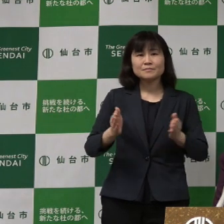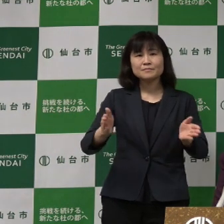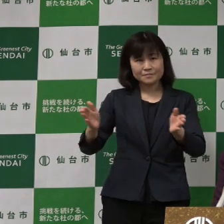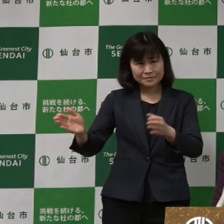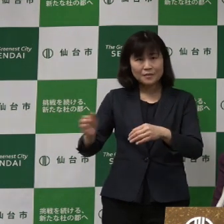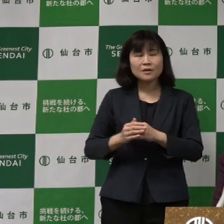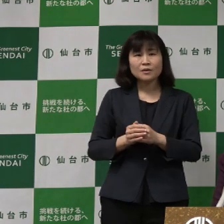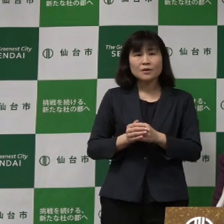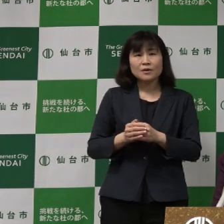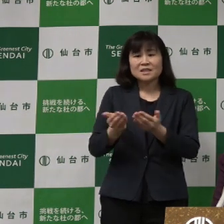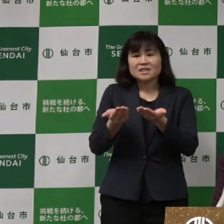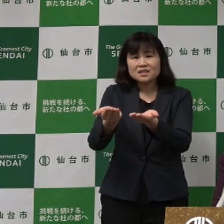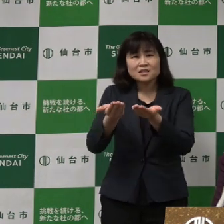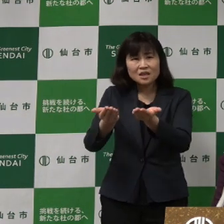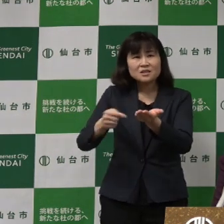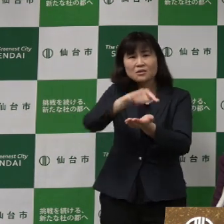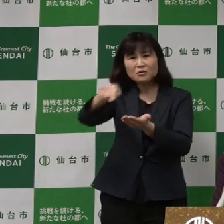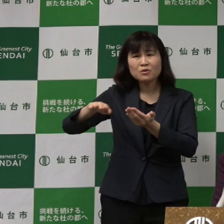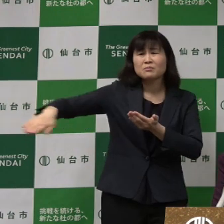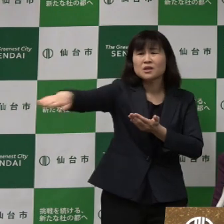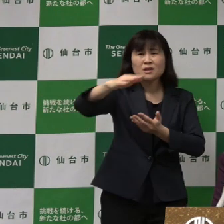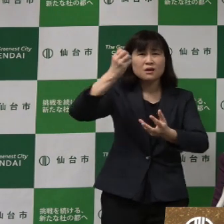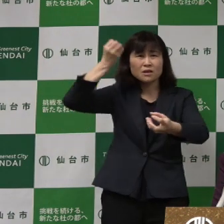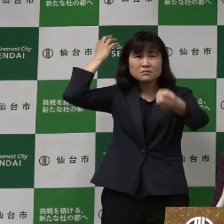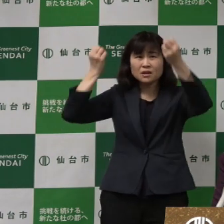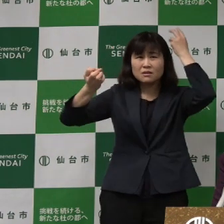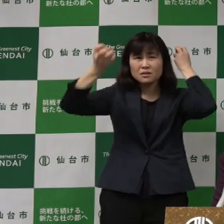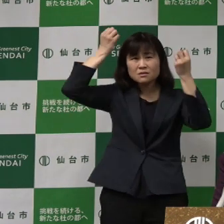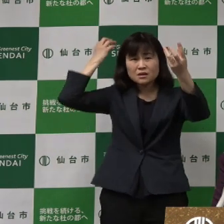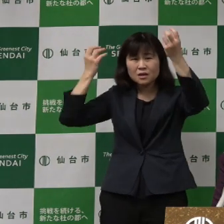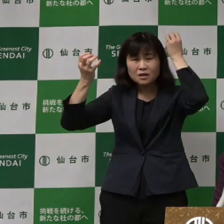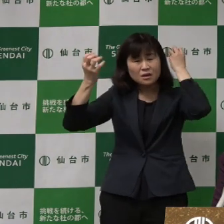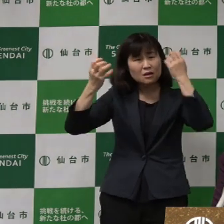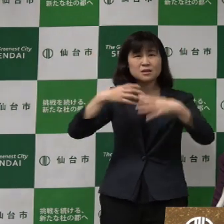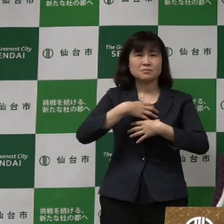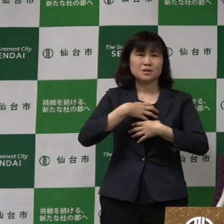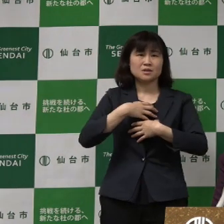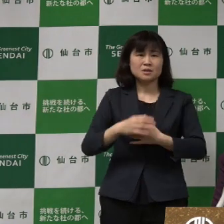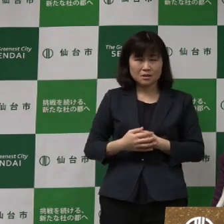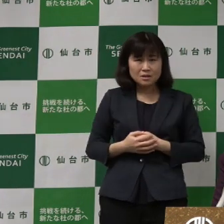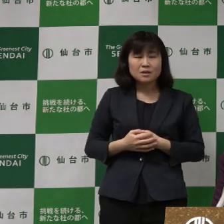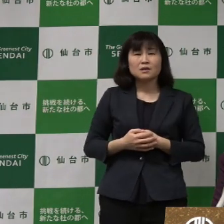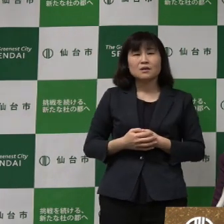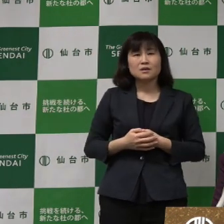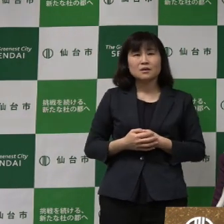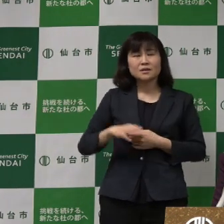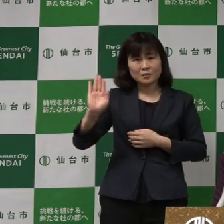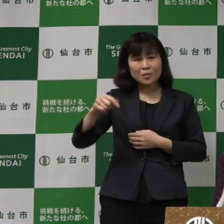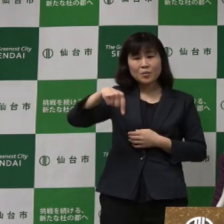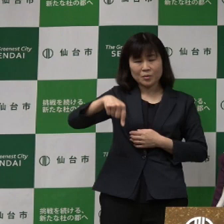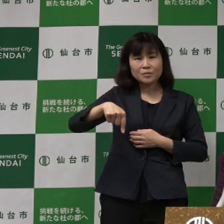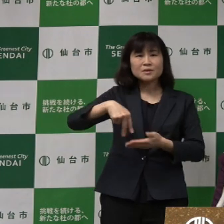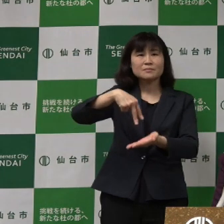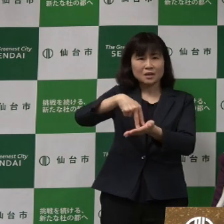震災の風化が言われる中で、本市としたいたしましては、震災の経験と